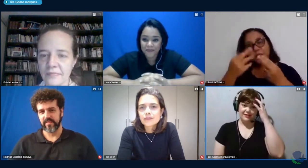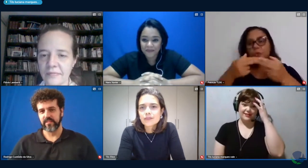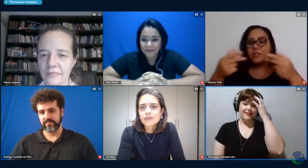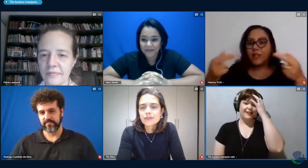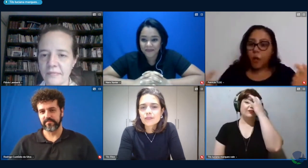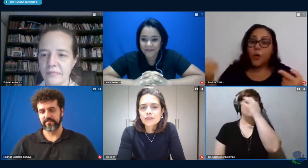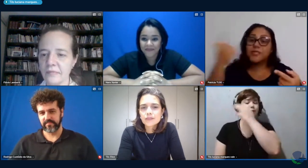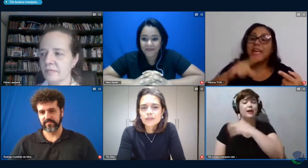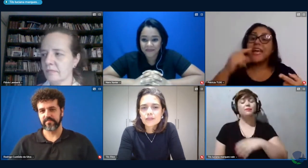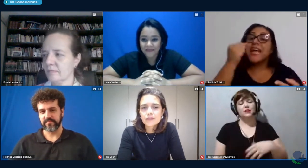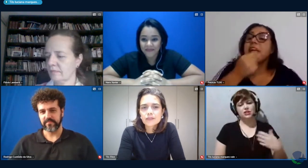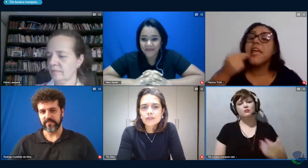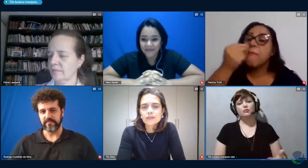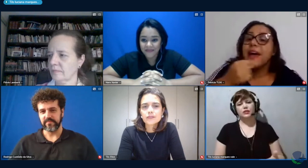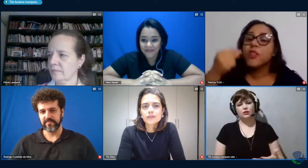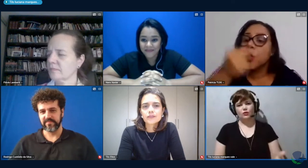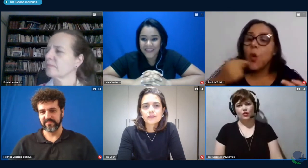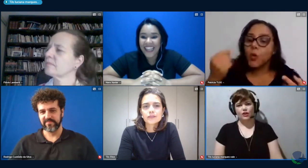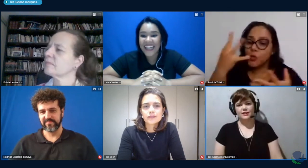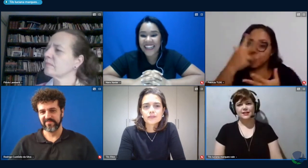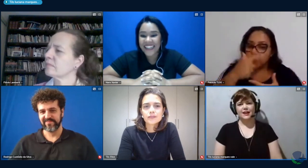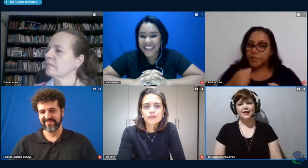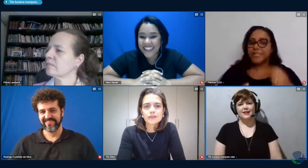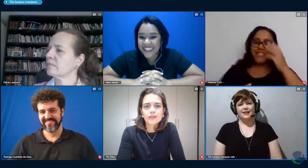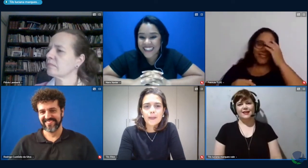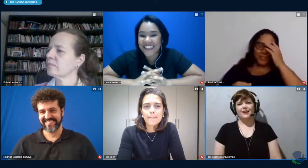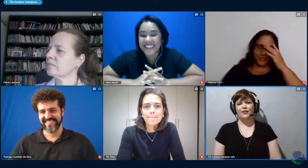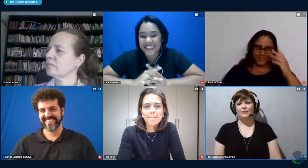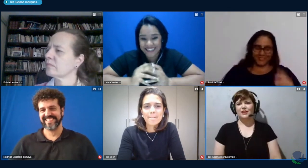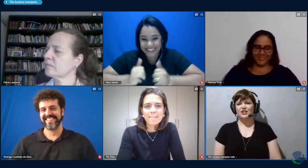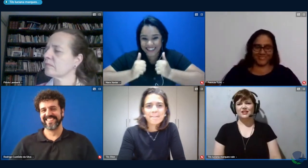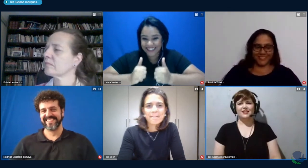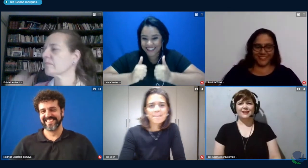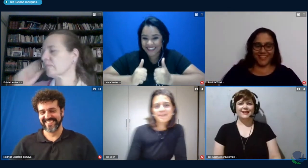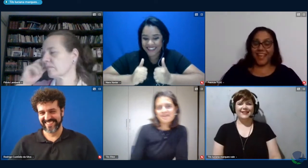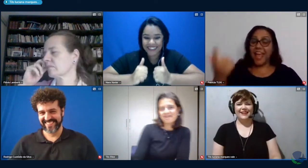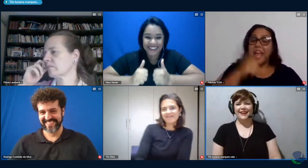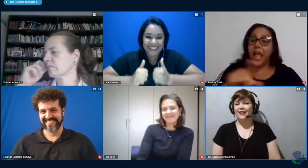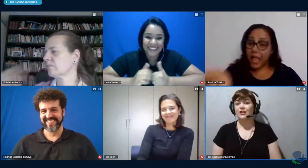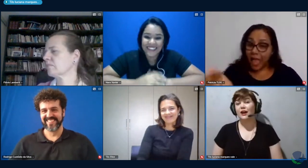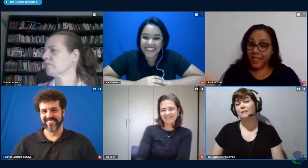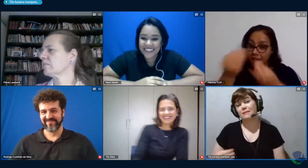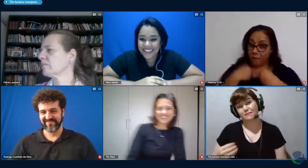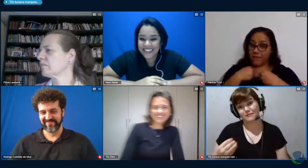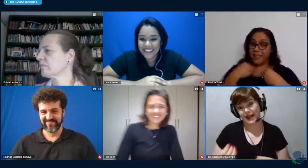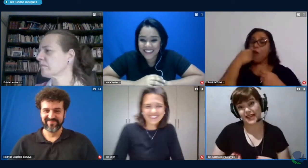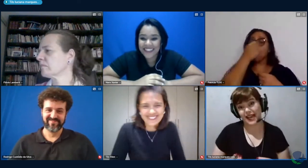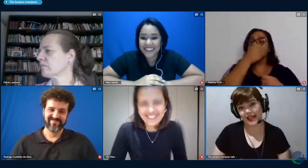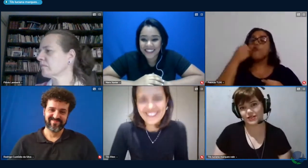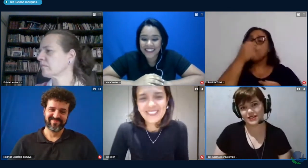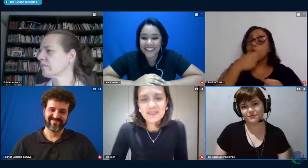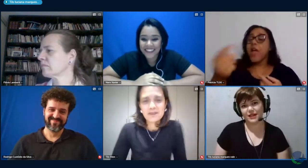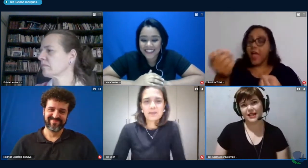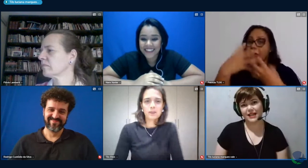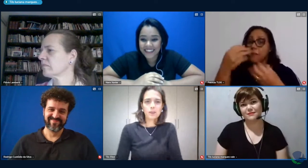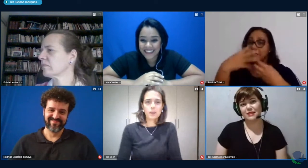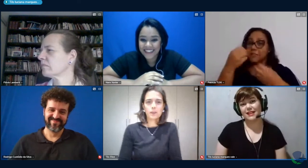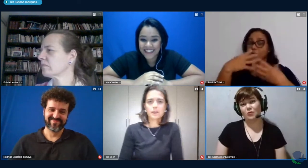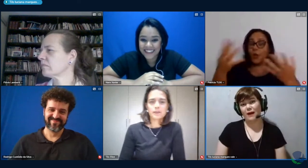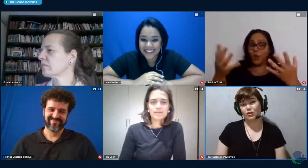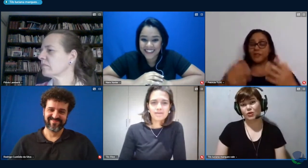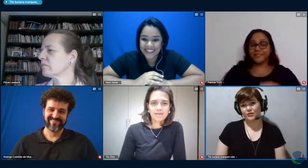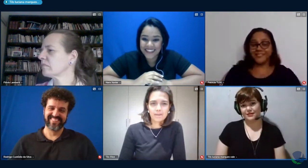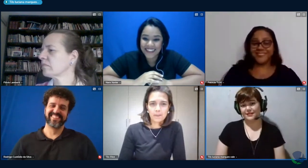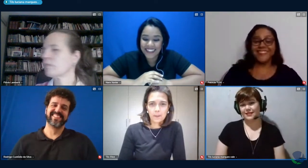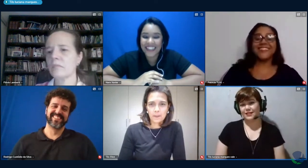fácil. Eu também aprendi muita coisa. Eu aprendi a maquiar, inclusive, porque ela me deu